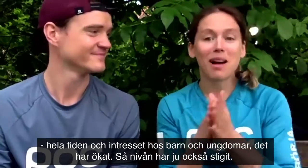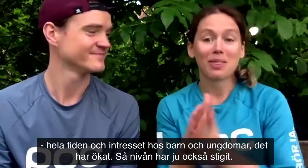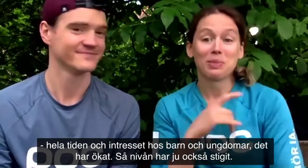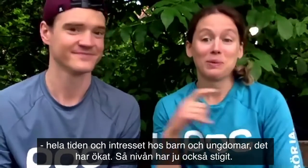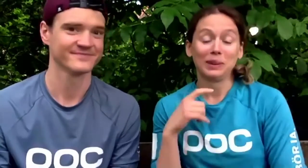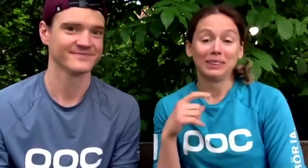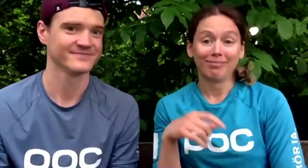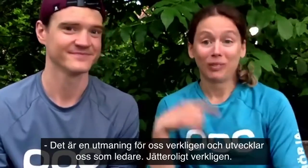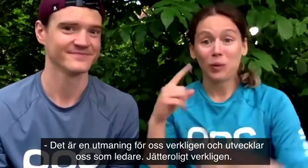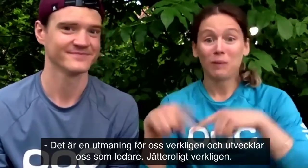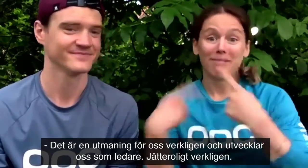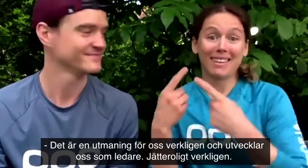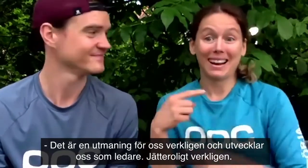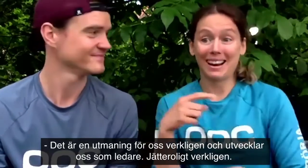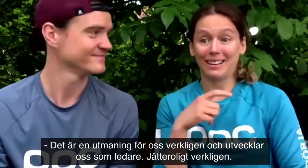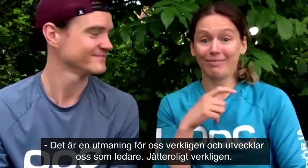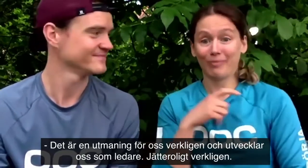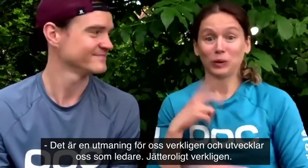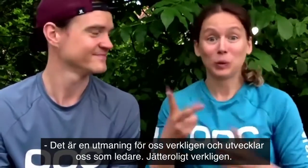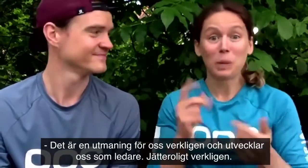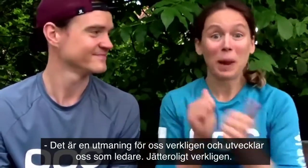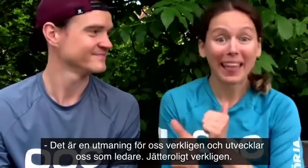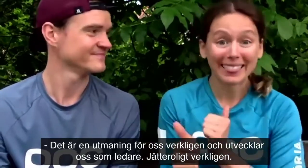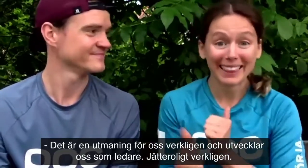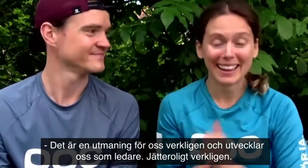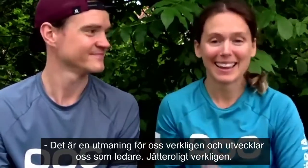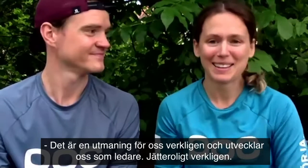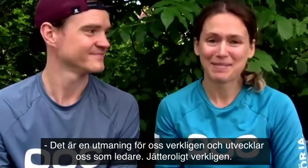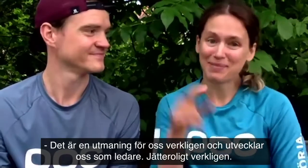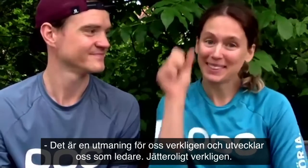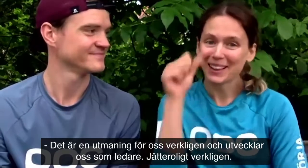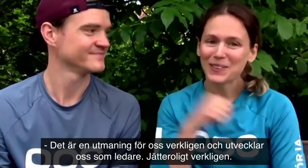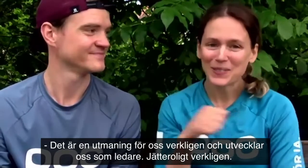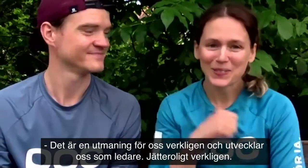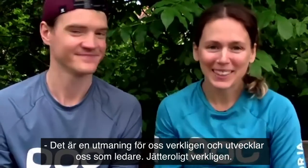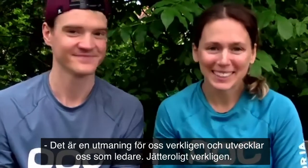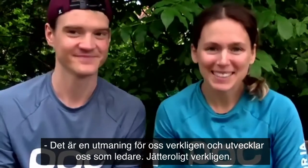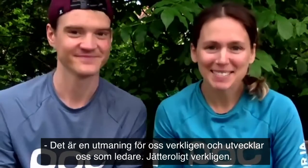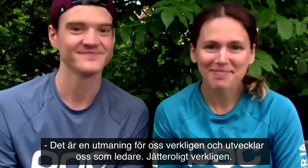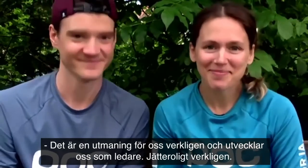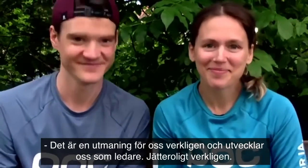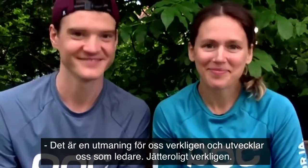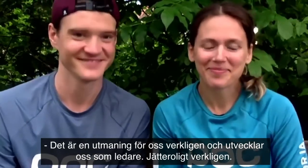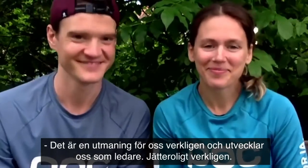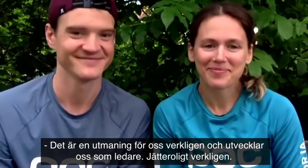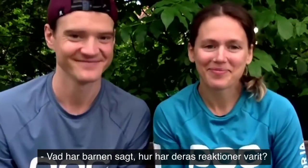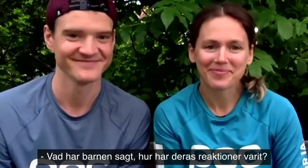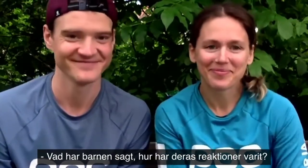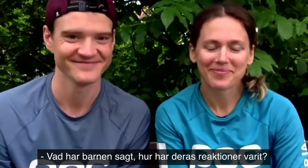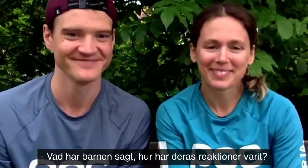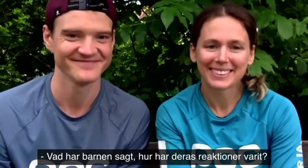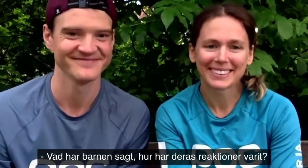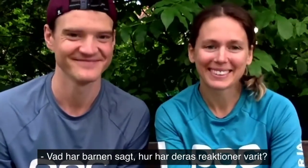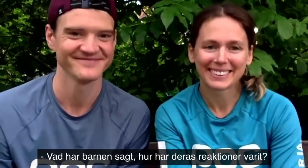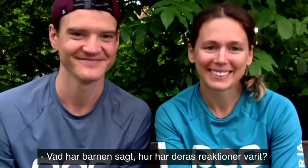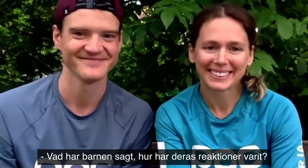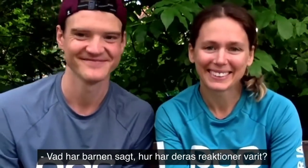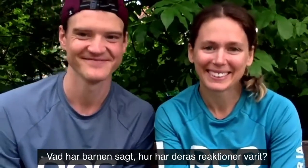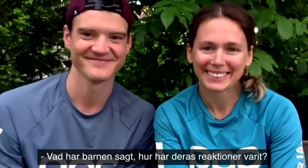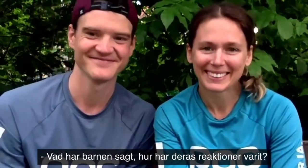stigit. Så det är en utmaning för oss verkligen och utvecklar oss som ledare. Jätteroligt verkligen. Vad har barnen sagt? Hur har